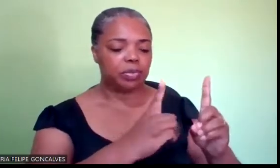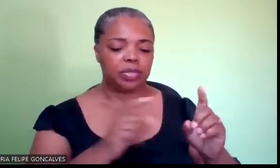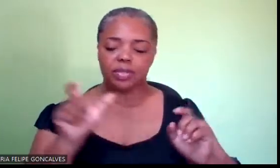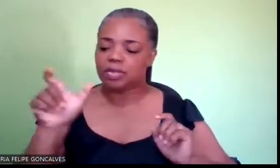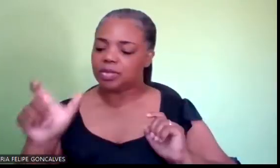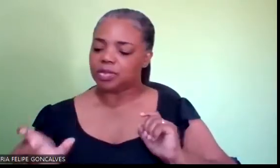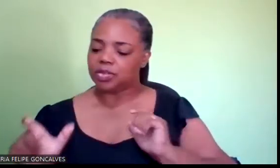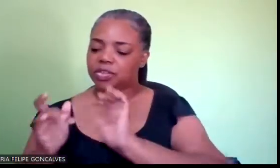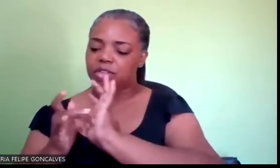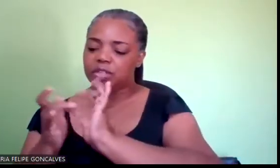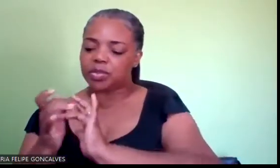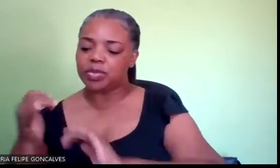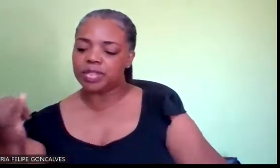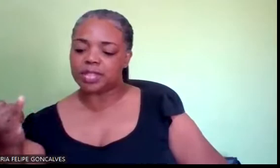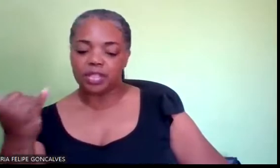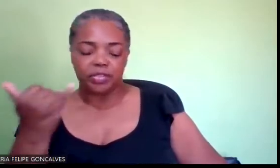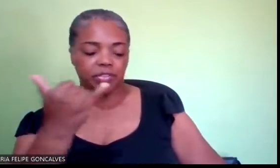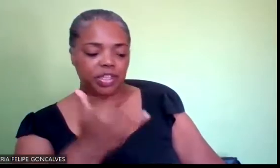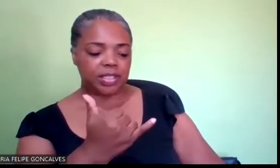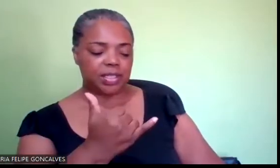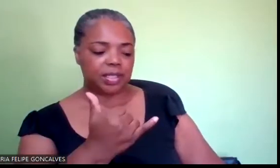Discípulos. Jesus disse: